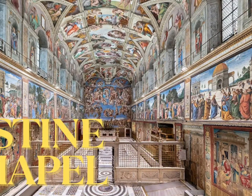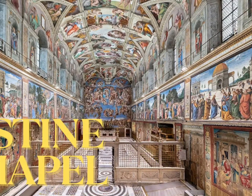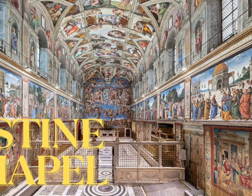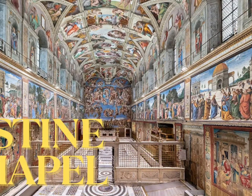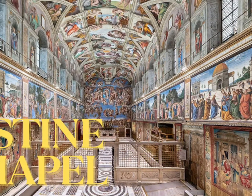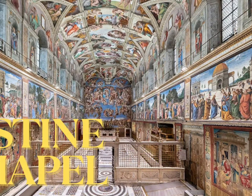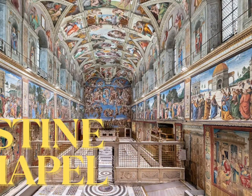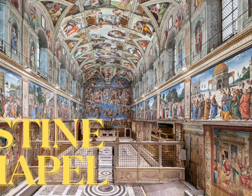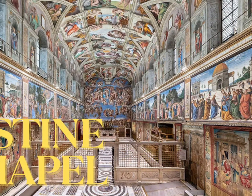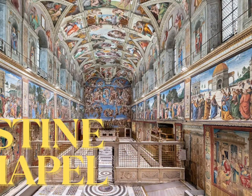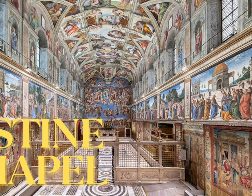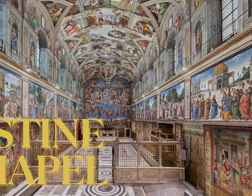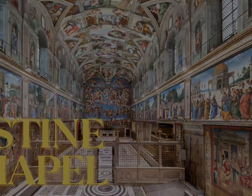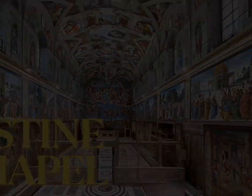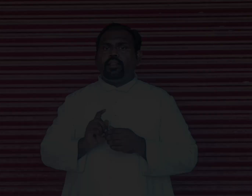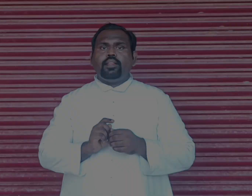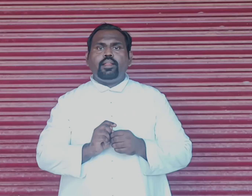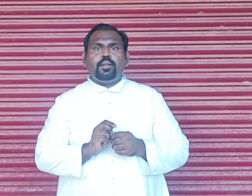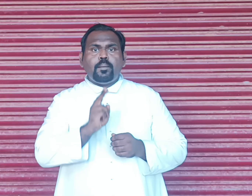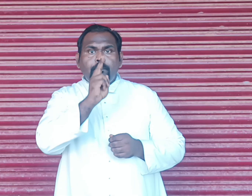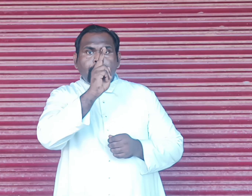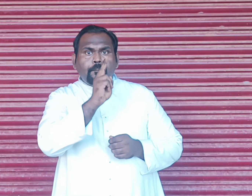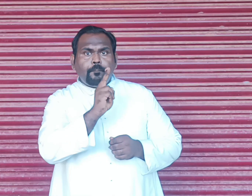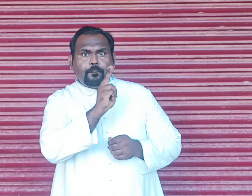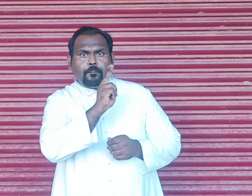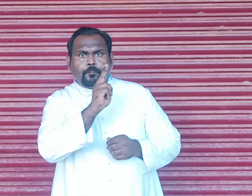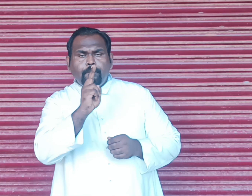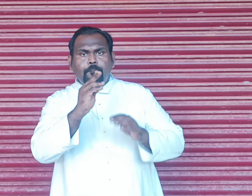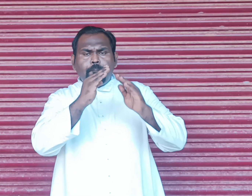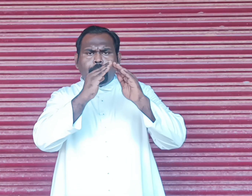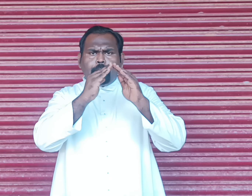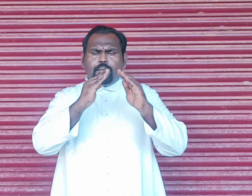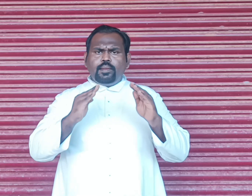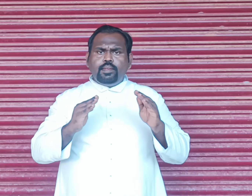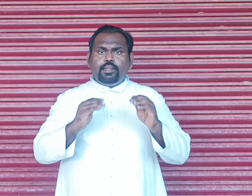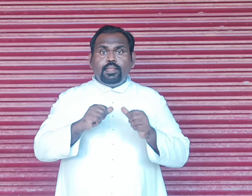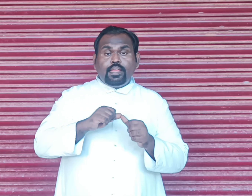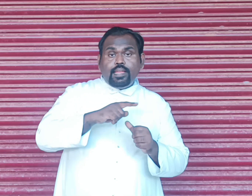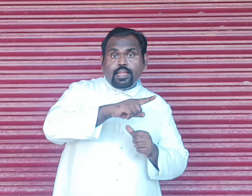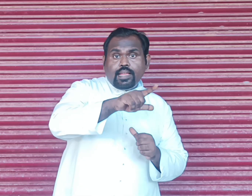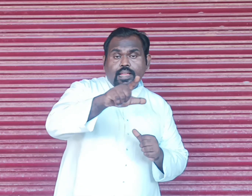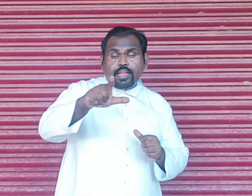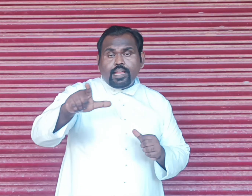സിസ്റ്റൈൻ ചാപ്പലിലേക്ക് ഈ കർദിനാൾമാരെല്ലാവരും